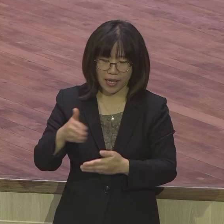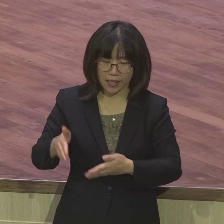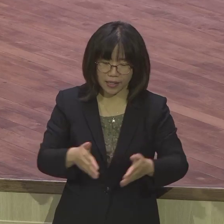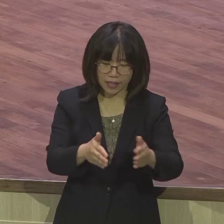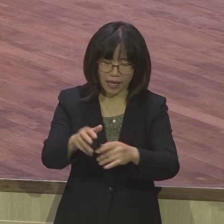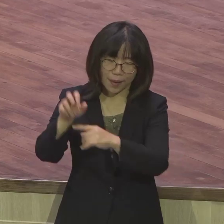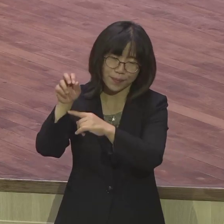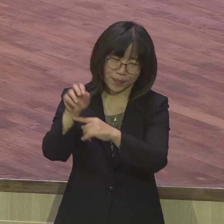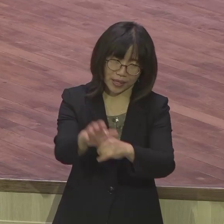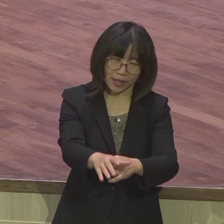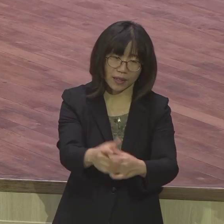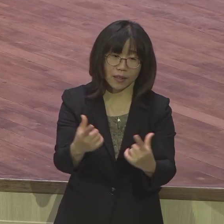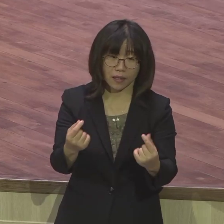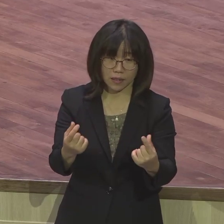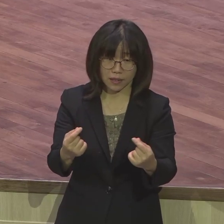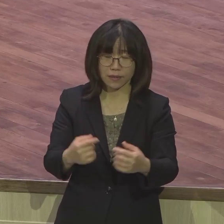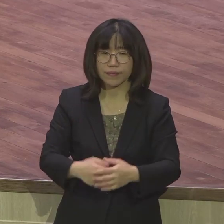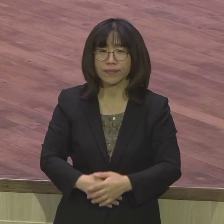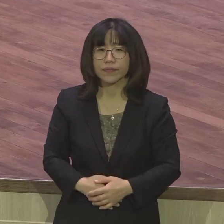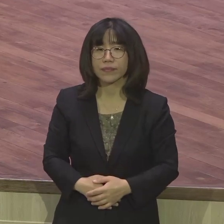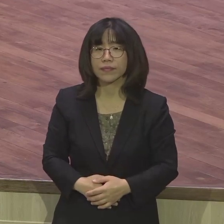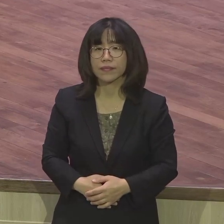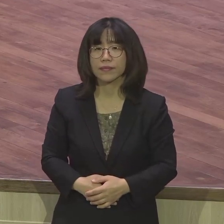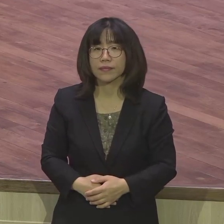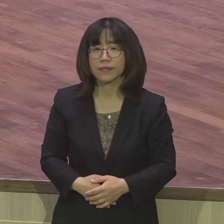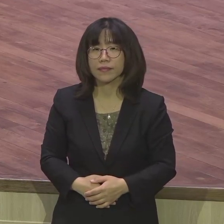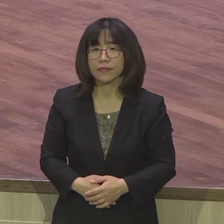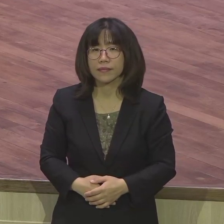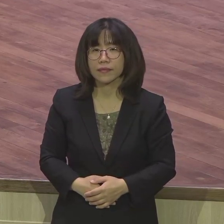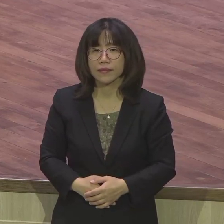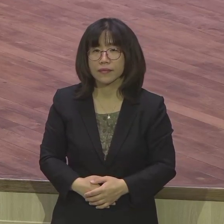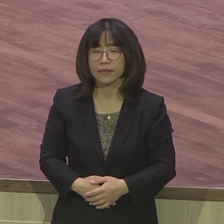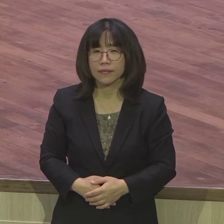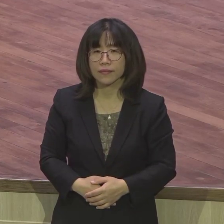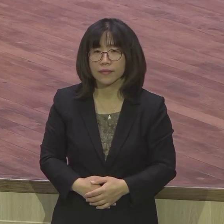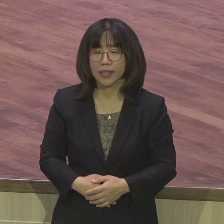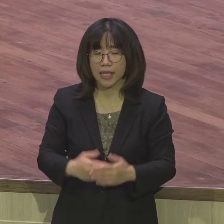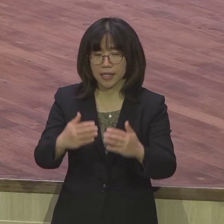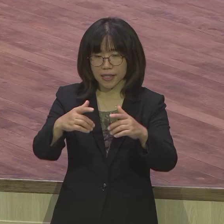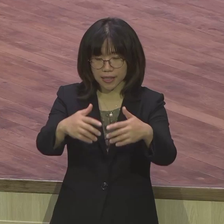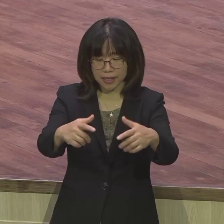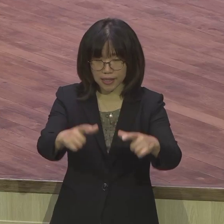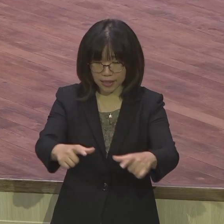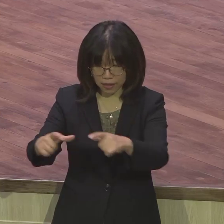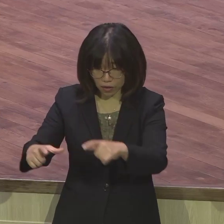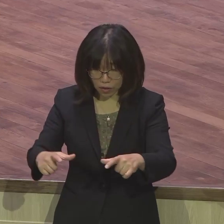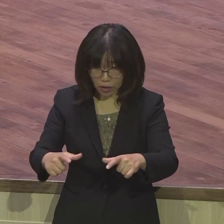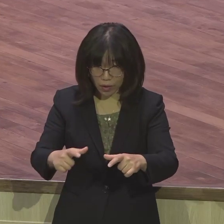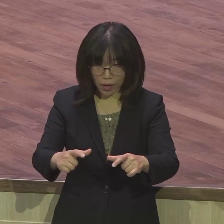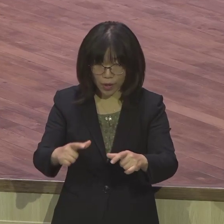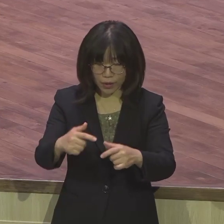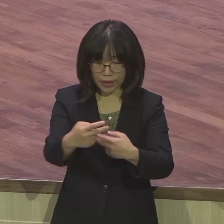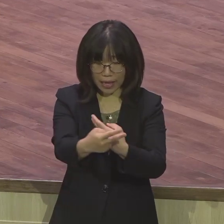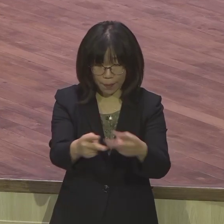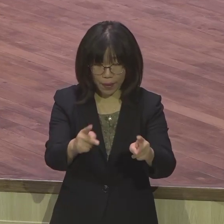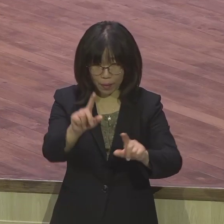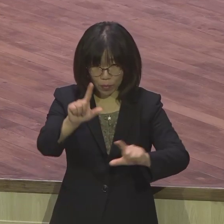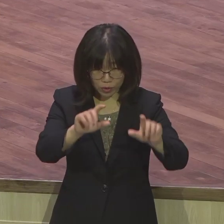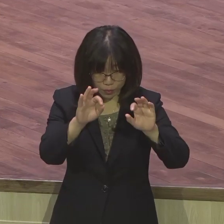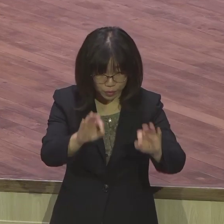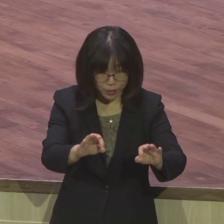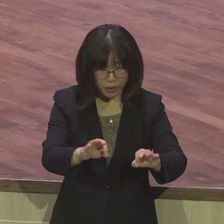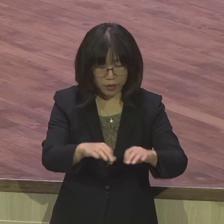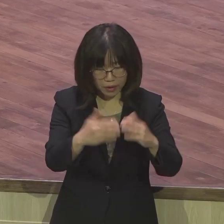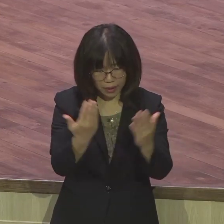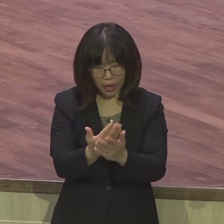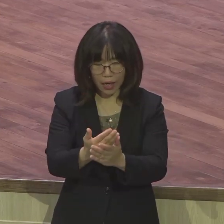보거나 지역에 가서 이렇게 보면 항상 강단 말씀을 하더라고요. 근데 어떤 분은 강단 말씀을 놓고 기도 안 하는